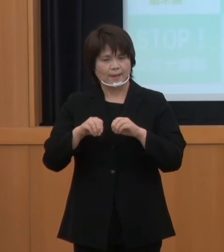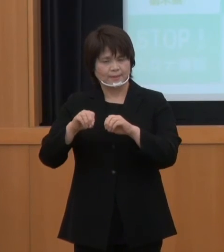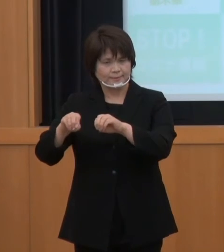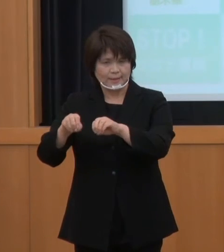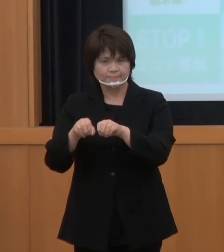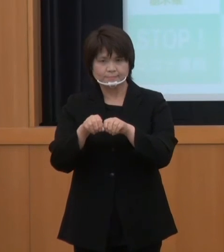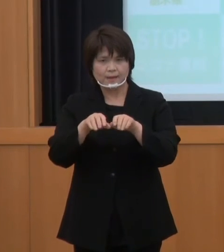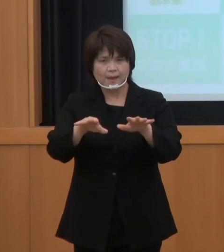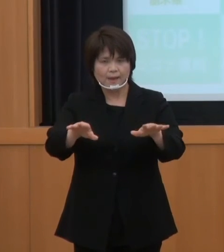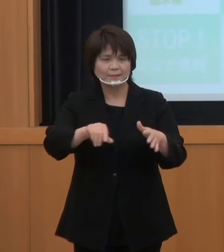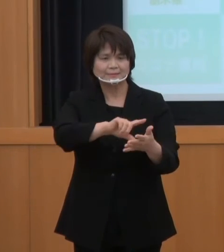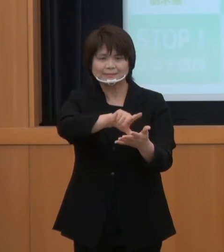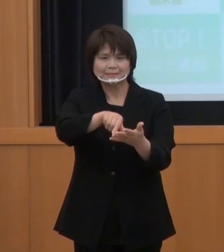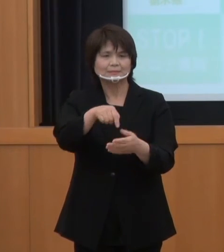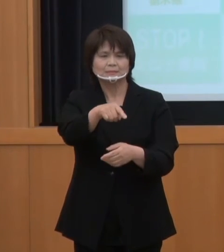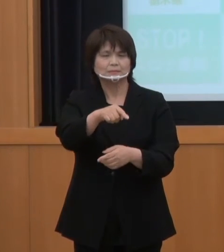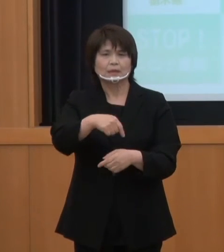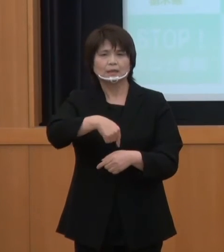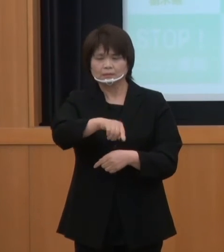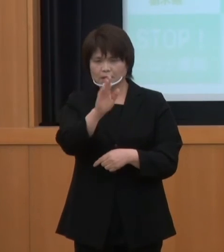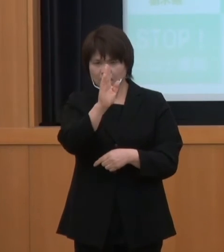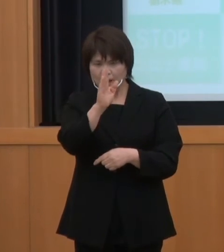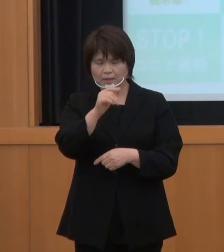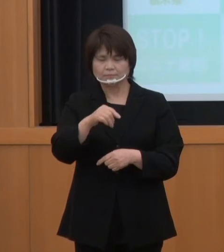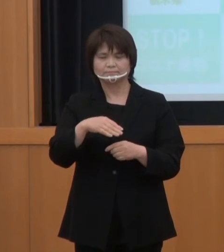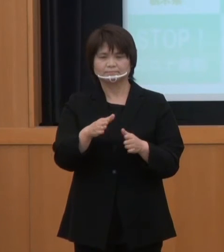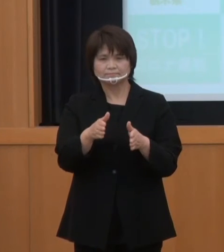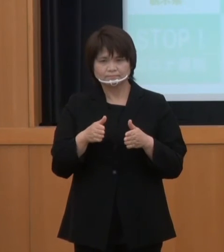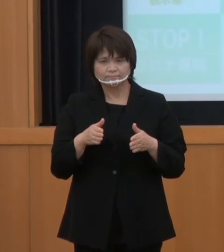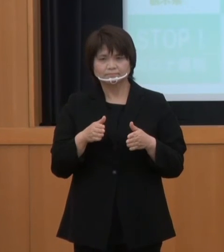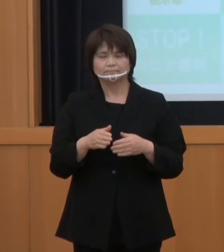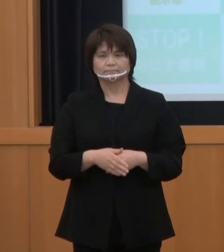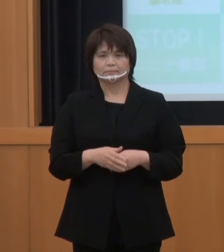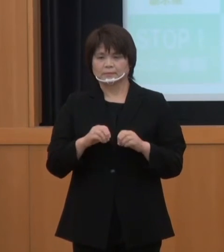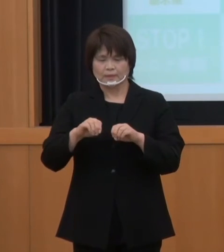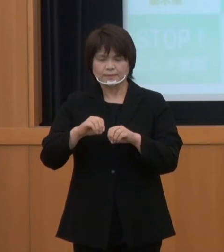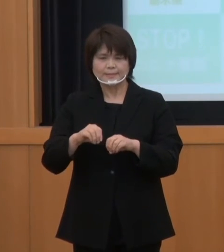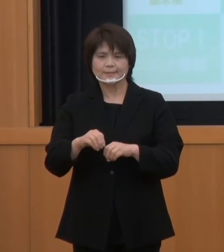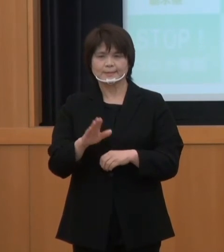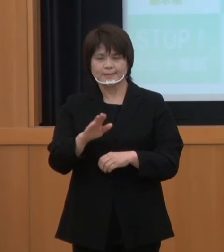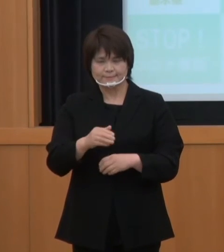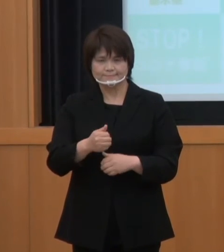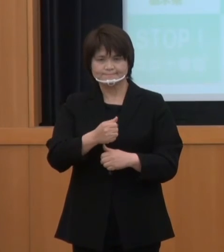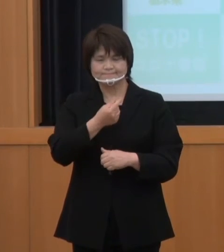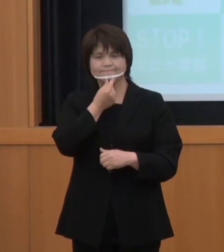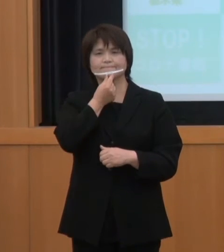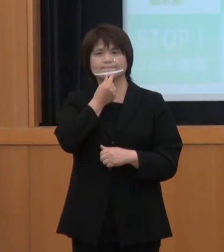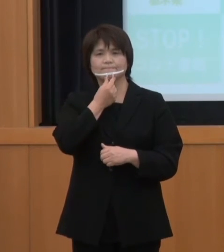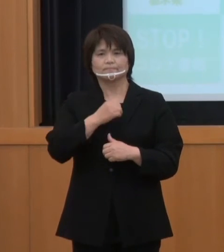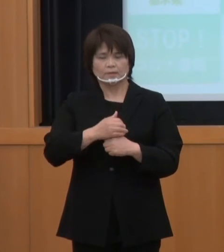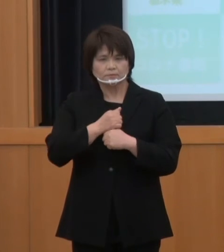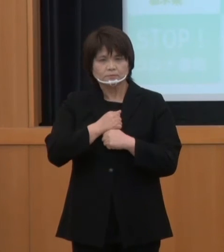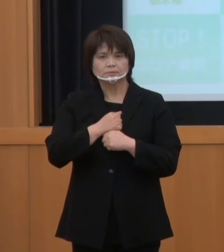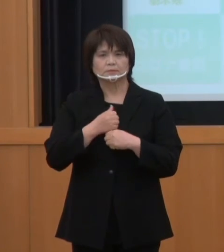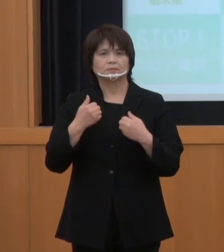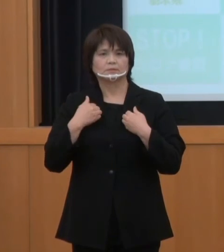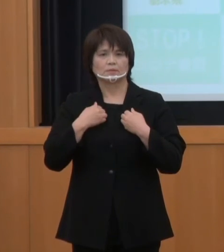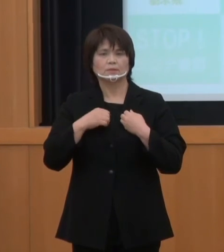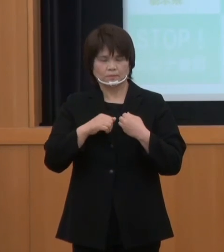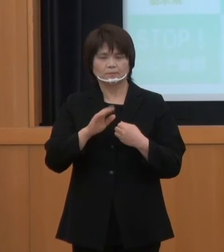移動の自粛や、感染対策の徹底など、県民、事業者にお願いをしたところでもあ